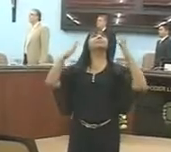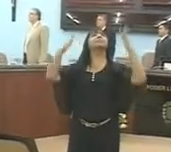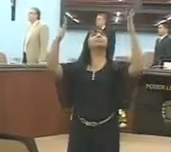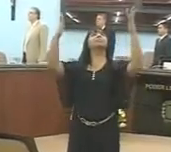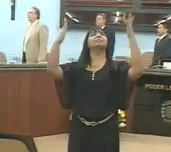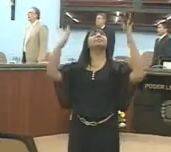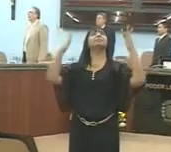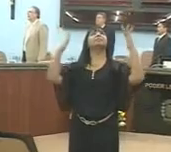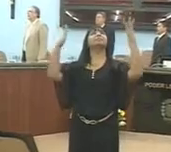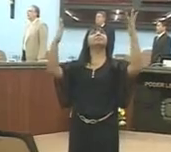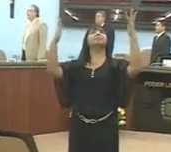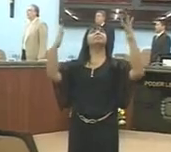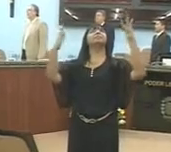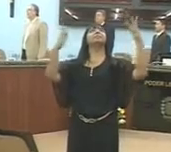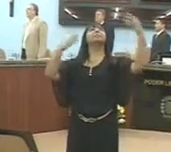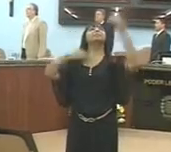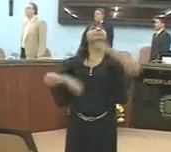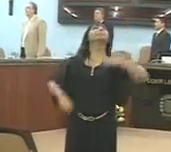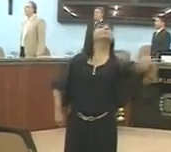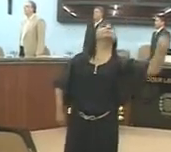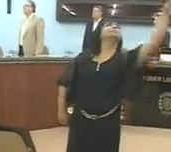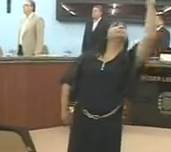salve, salve,